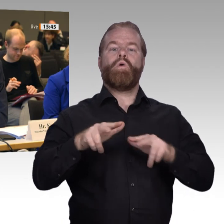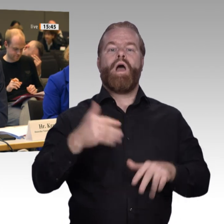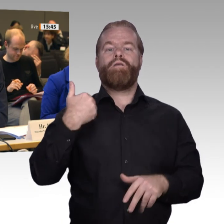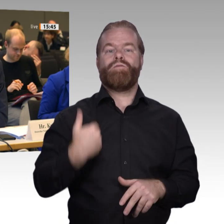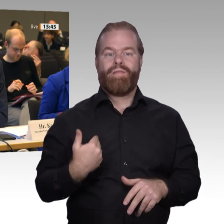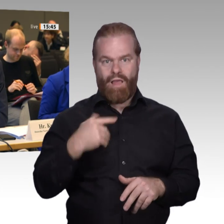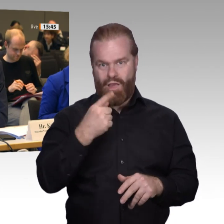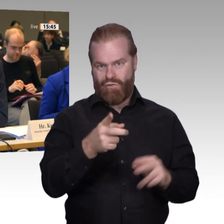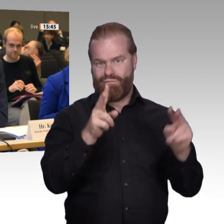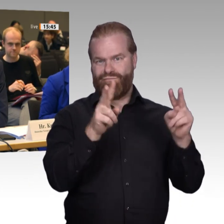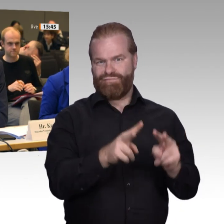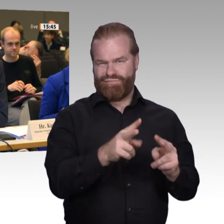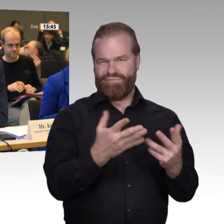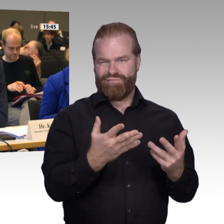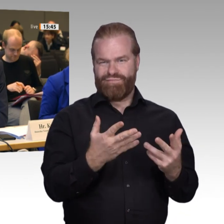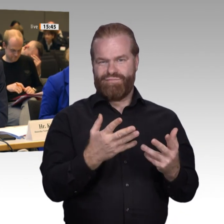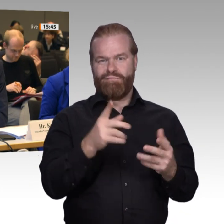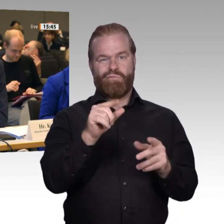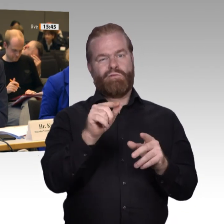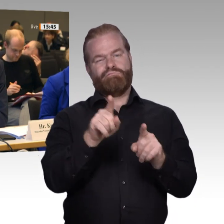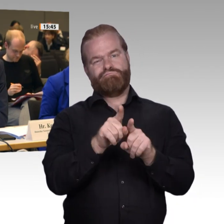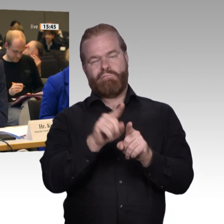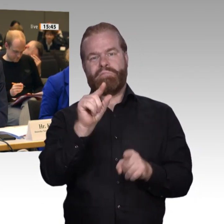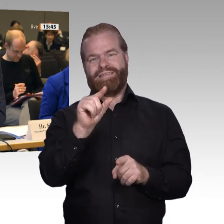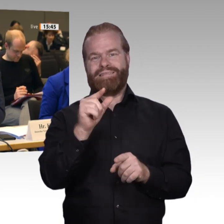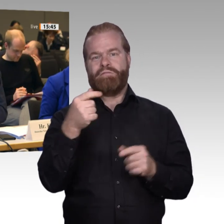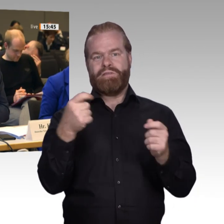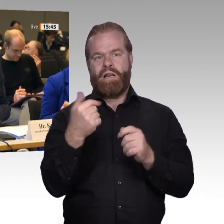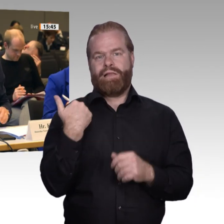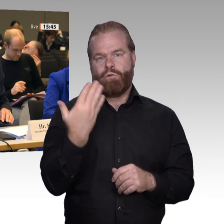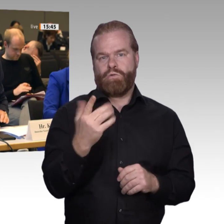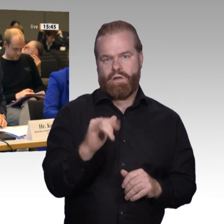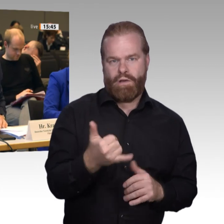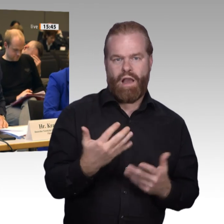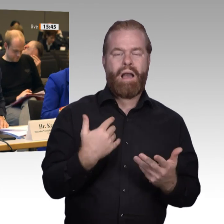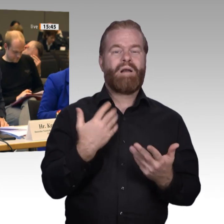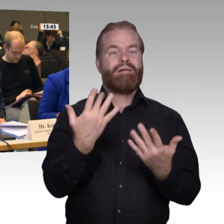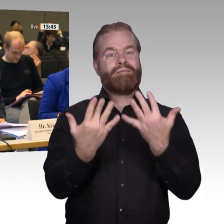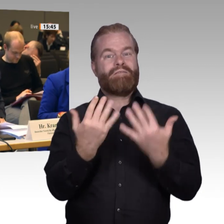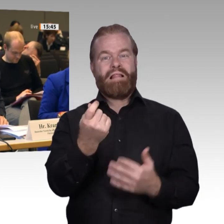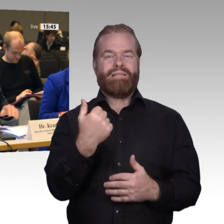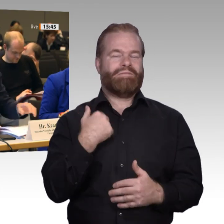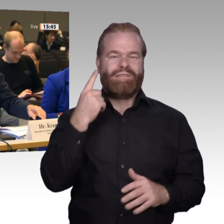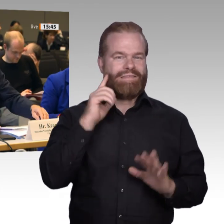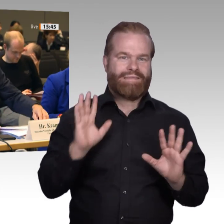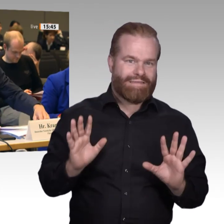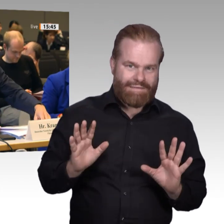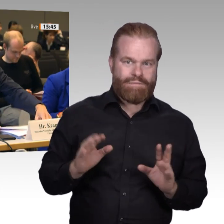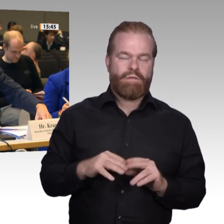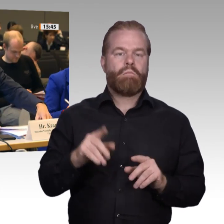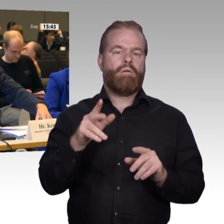wenn Rechtsstreitigkeiten vor Familiengerichten zurückgehen, wenn da Kosten zu beglichen werden müssen. Da geht es ja